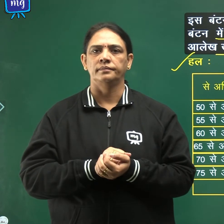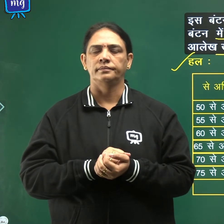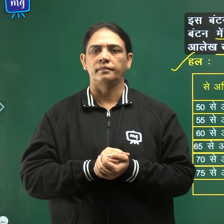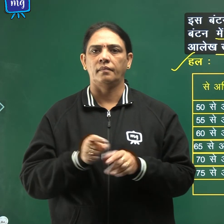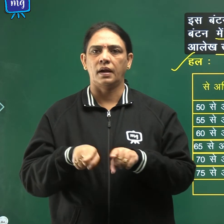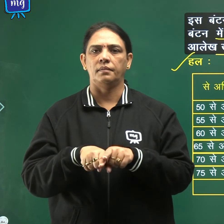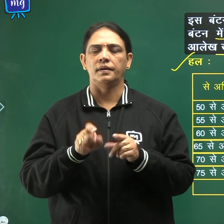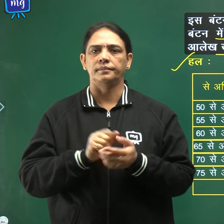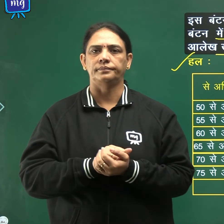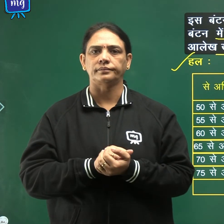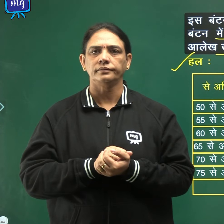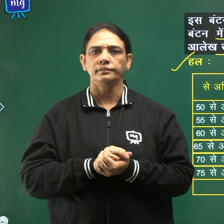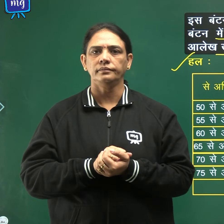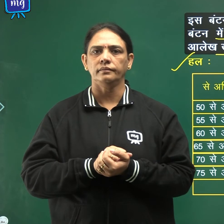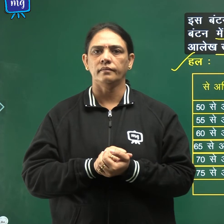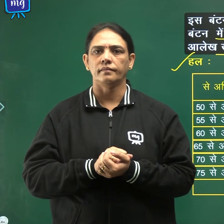बराबर